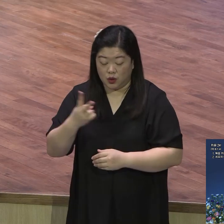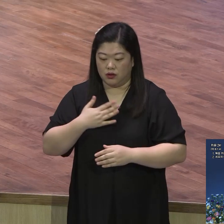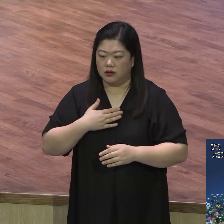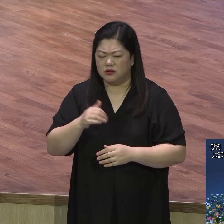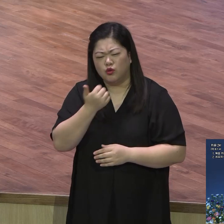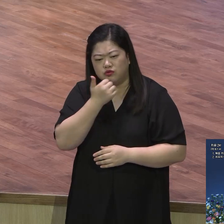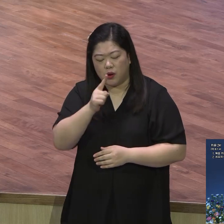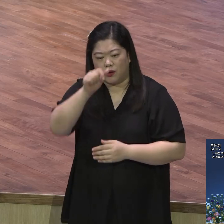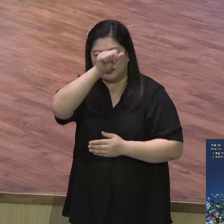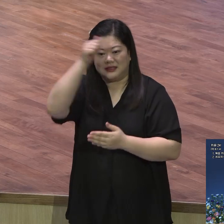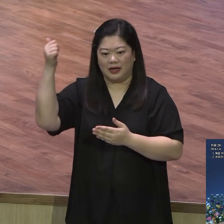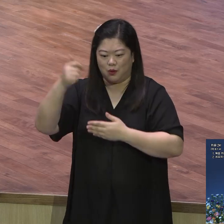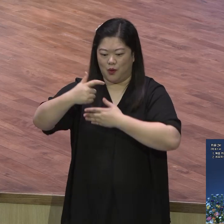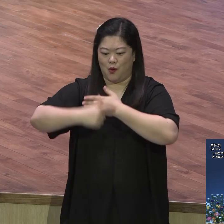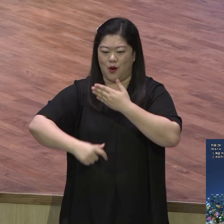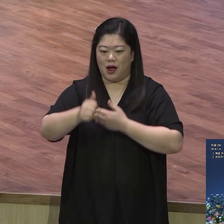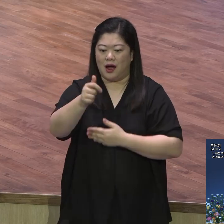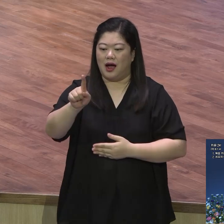보수적인 설교를